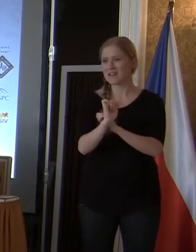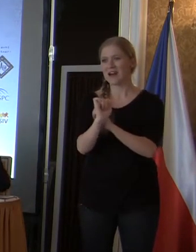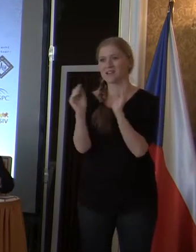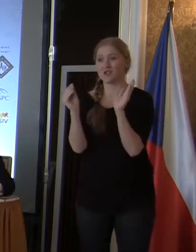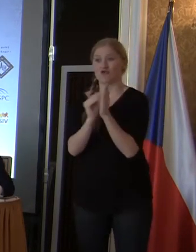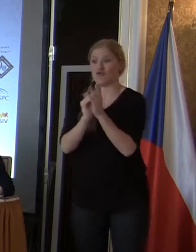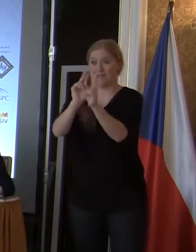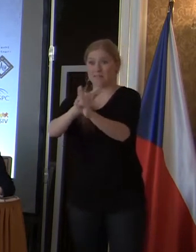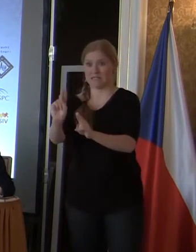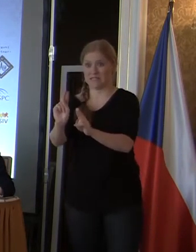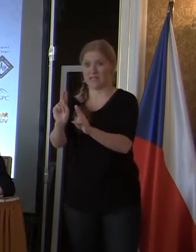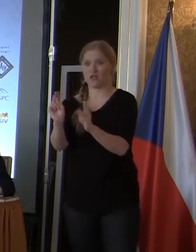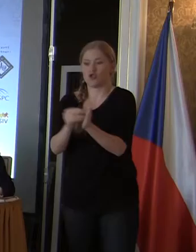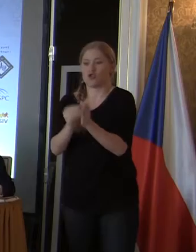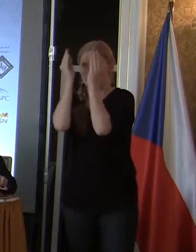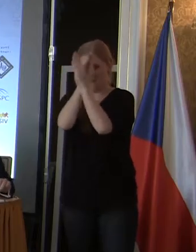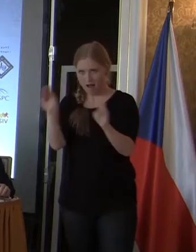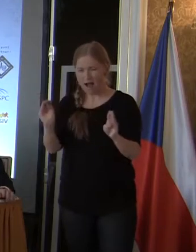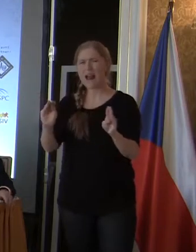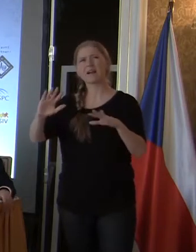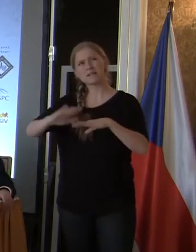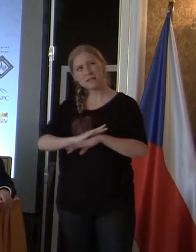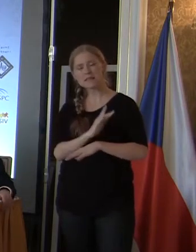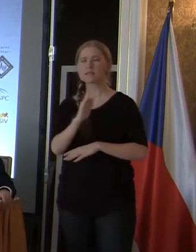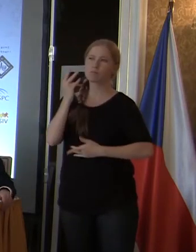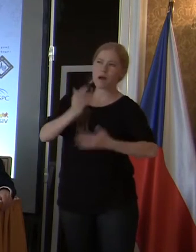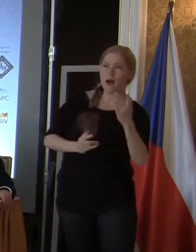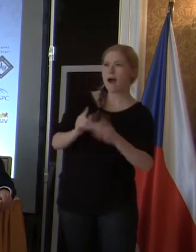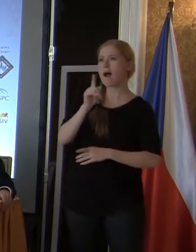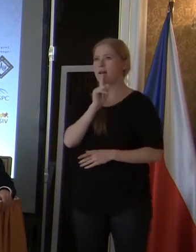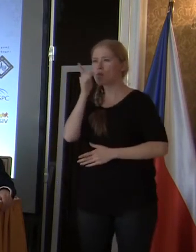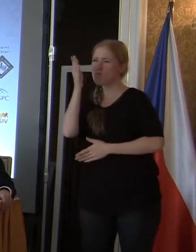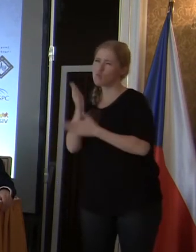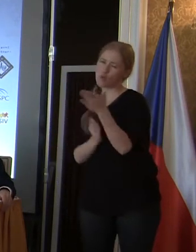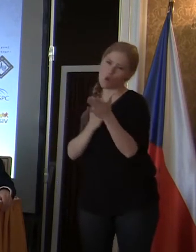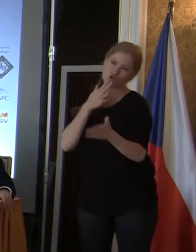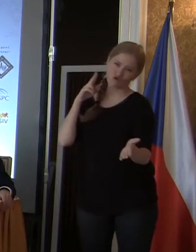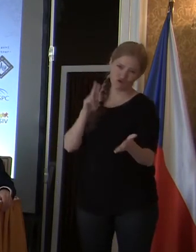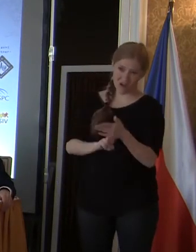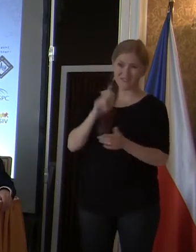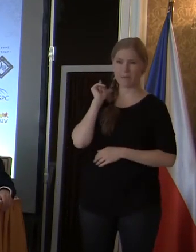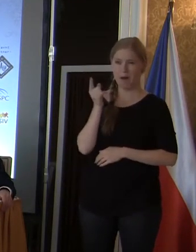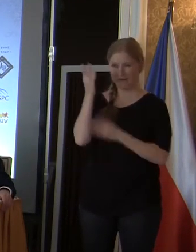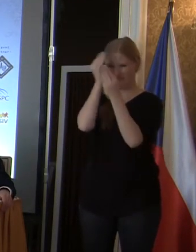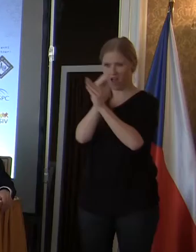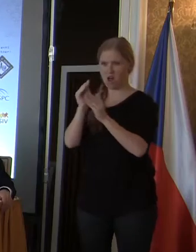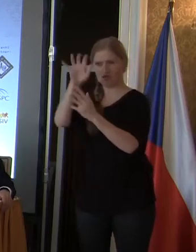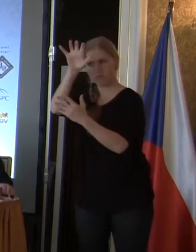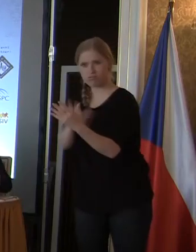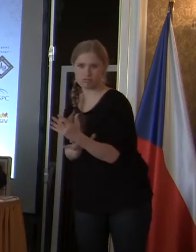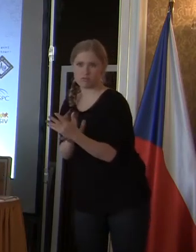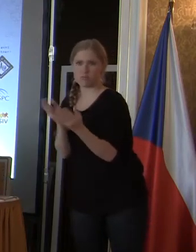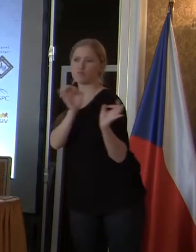července bychom měli mít připravenou vyhlášku prováděcí k paragrafu 19, ten je zmocňovací a řeší paragraf 16.